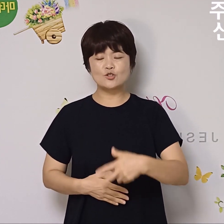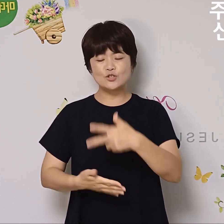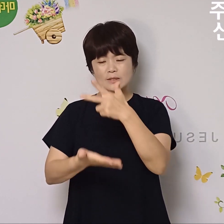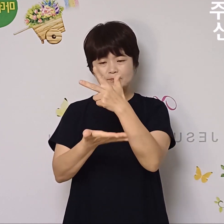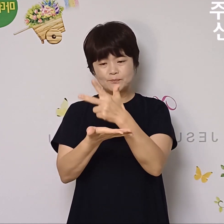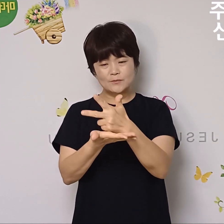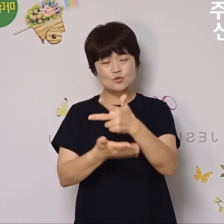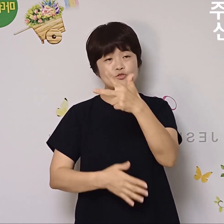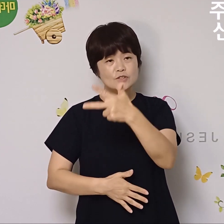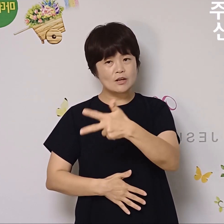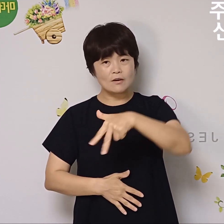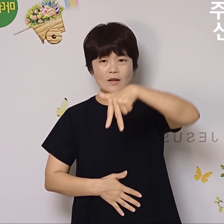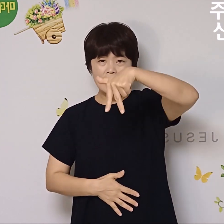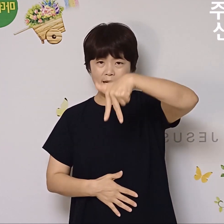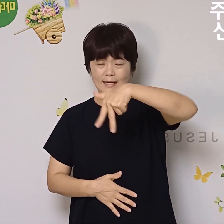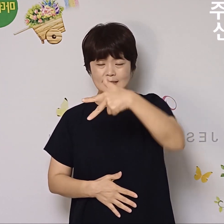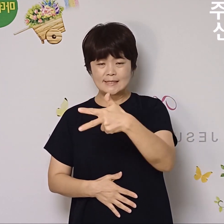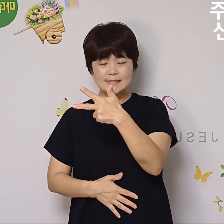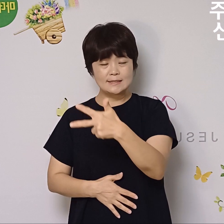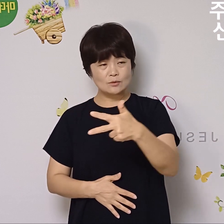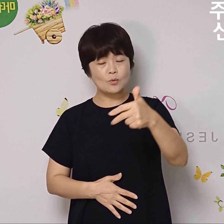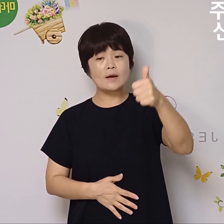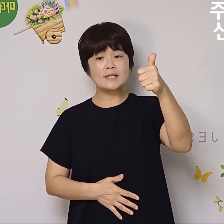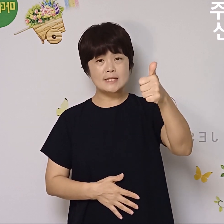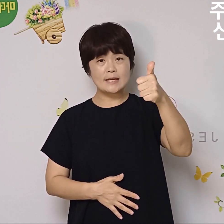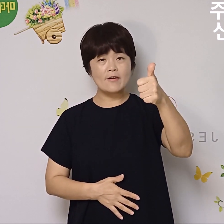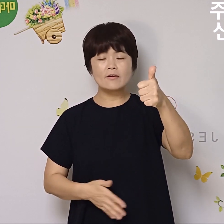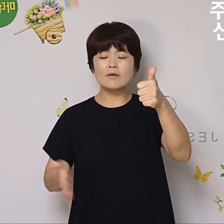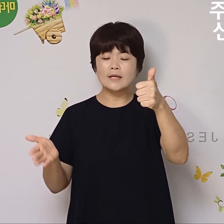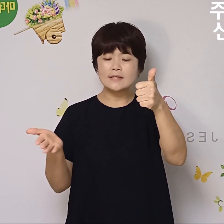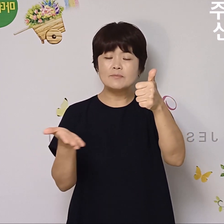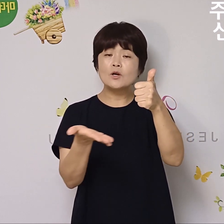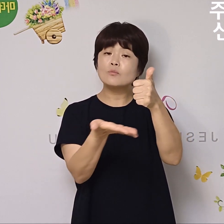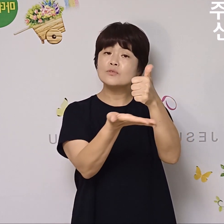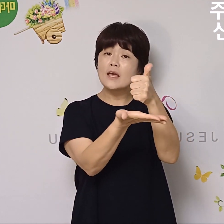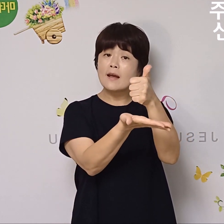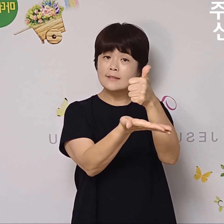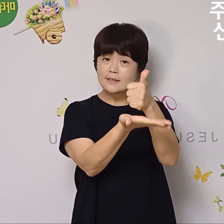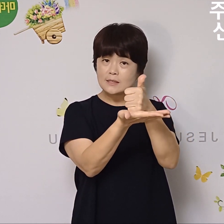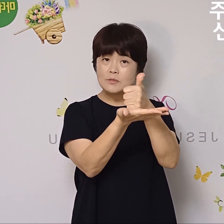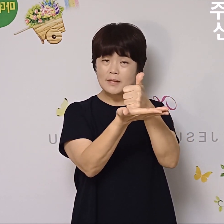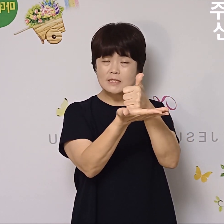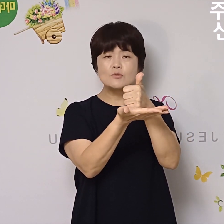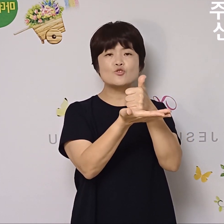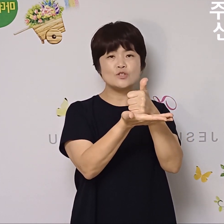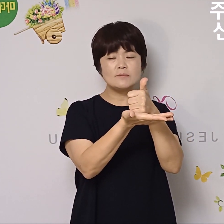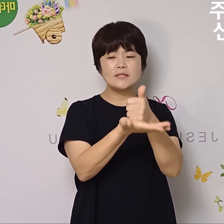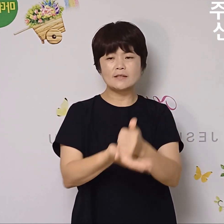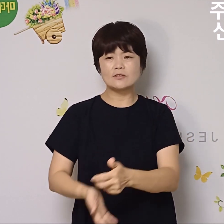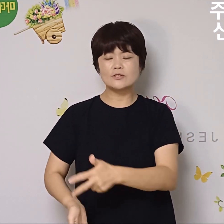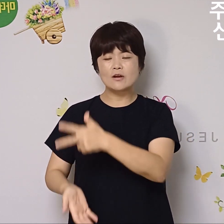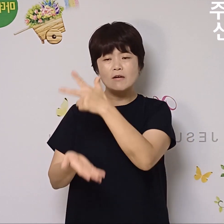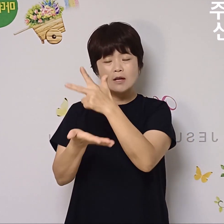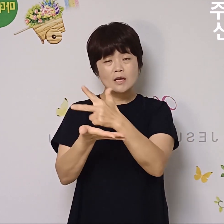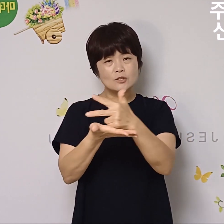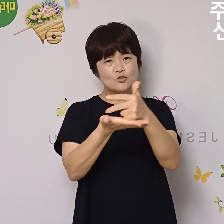주님. 주는요, 아까 지읒 올라왔잖아요. 거기에 님 덕분에 할 때 님을 받치면 주님이 되는 거죠.